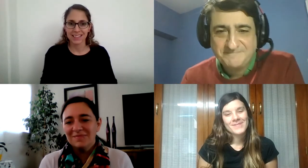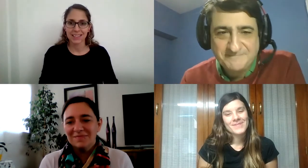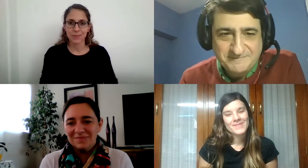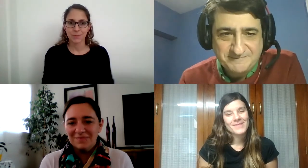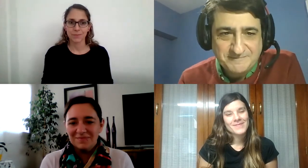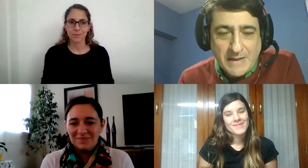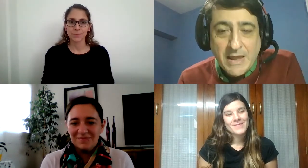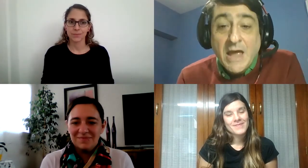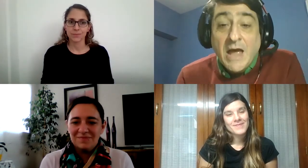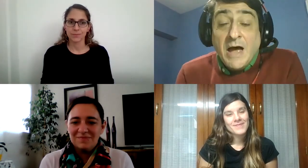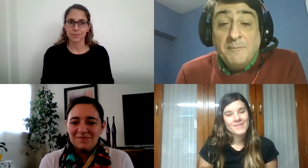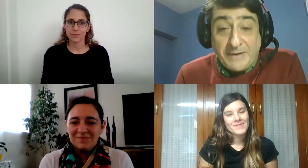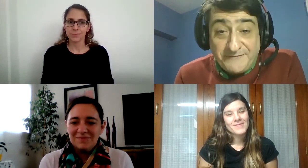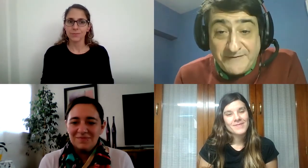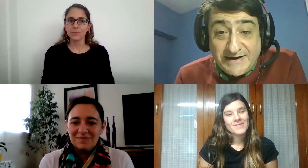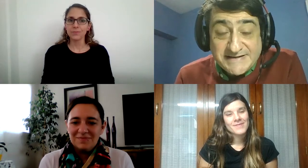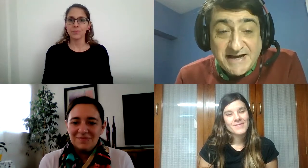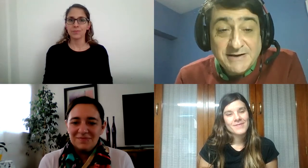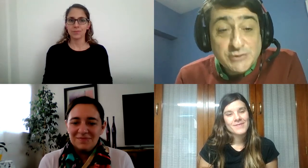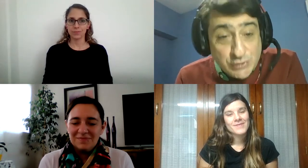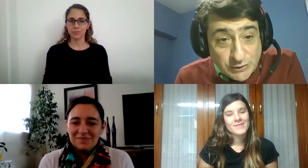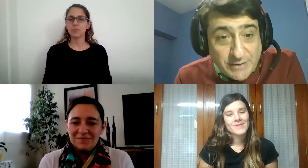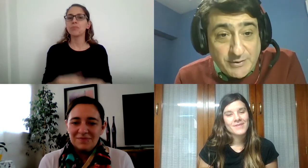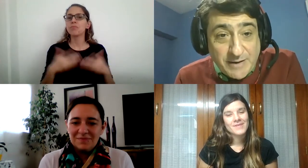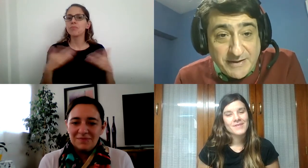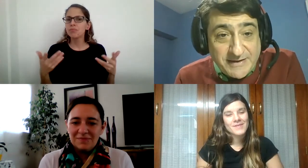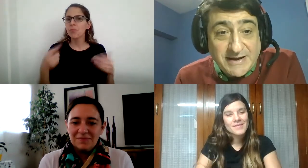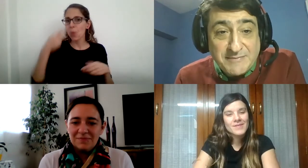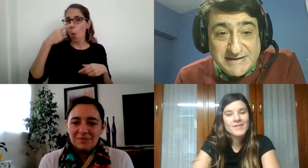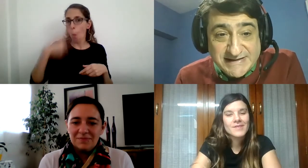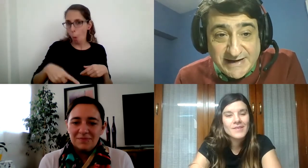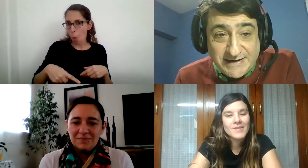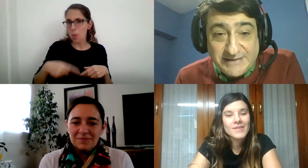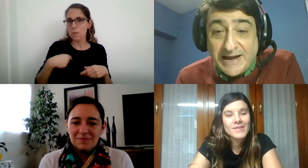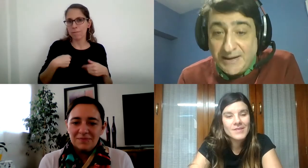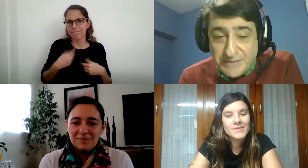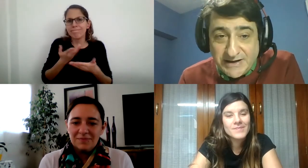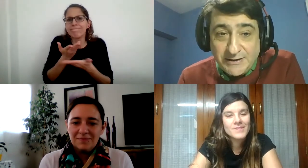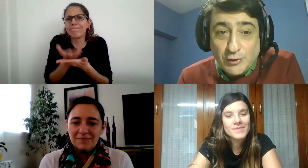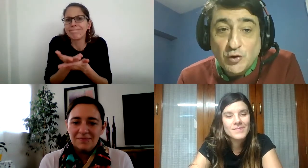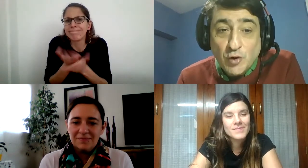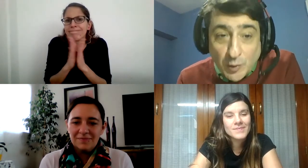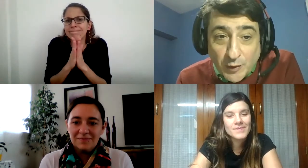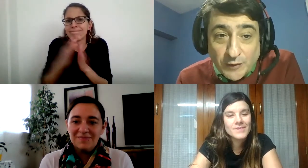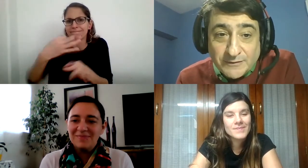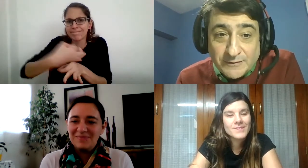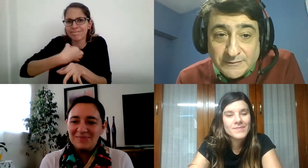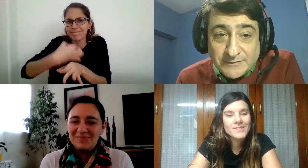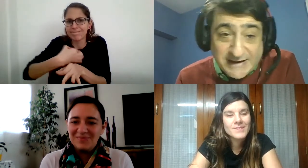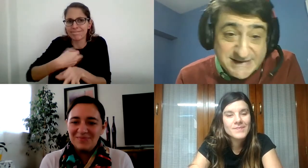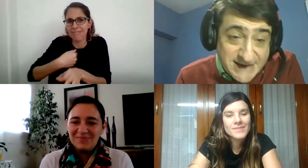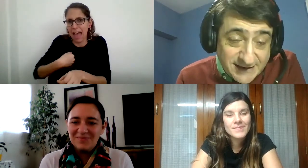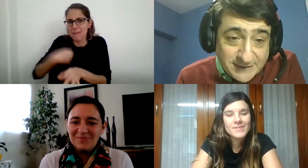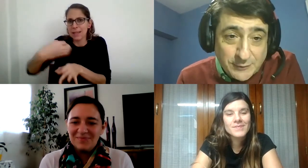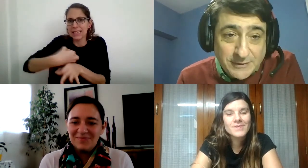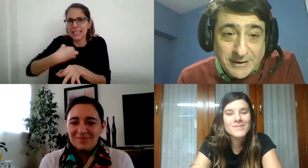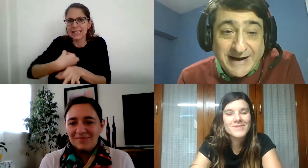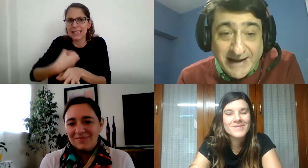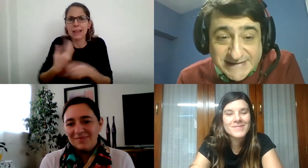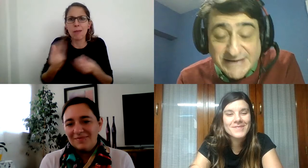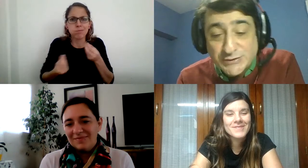redes. Para finalizar, yo les voy a pedir que me enseñen a mí cómo